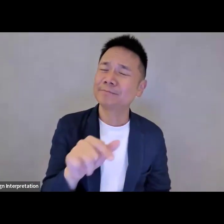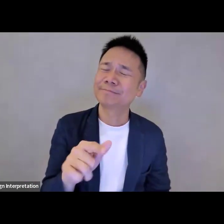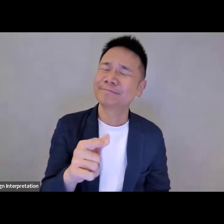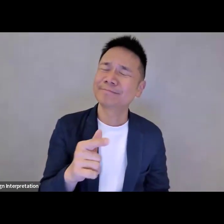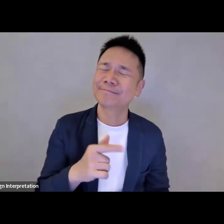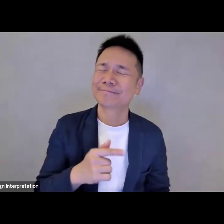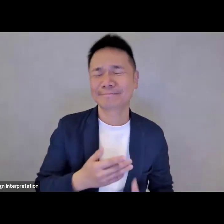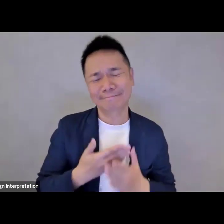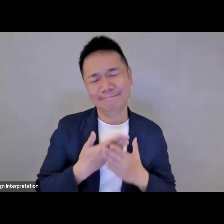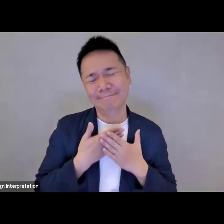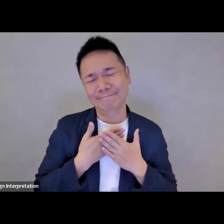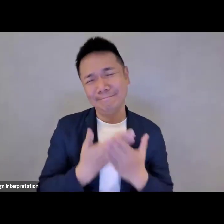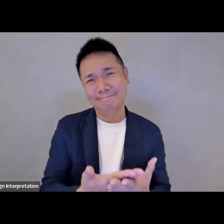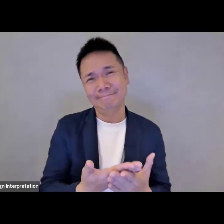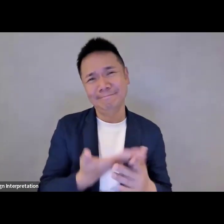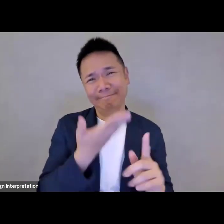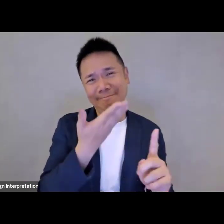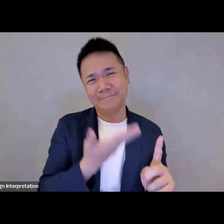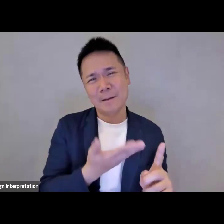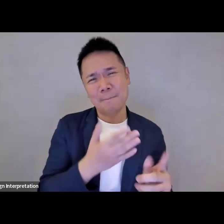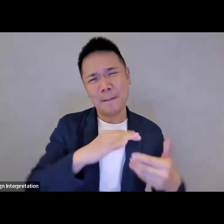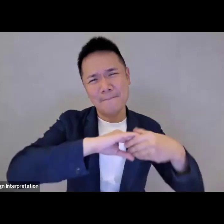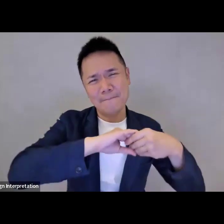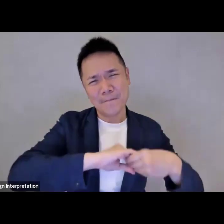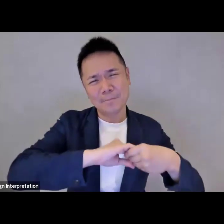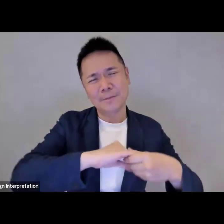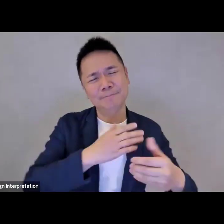谢谢我们的这些感谢呢，我们 TCI 以及